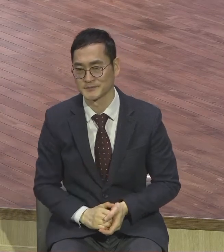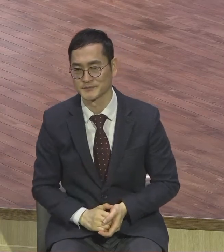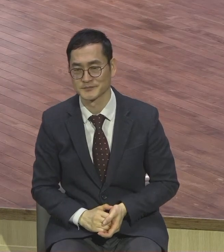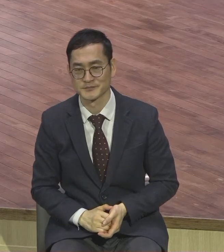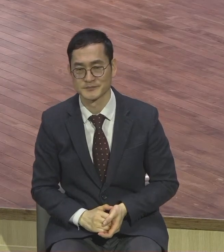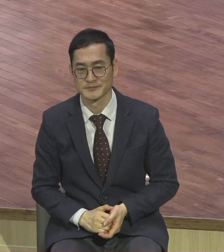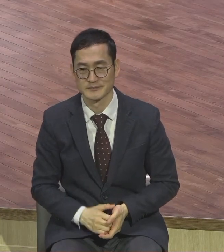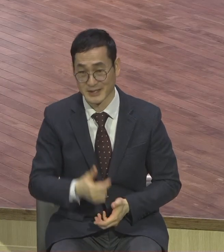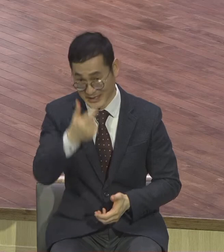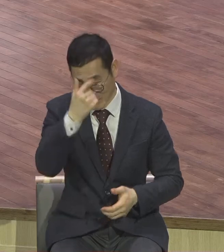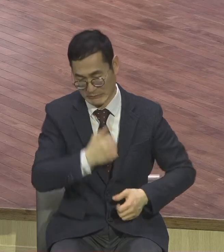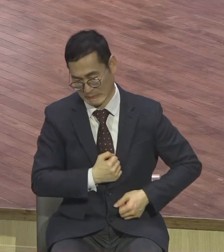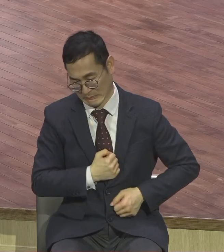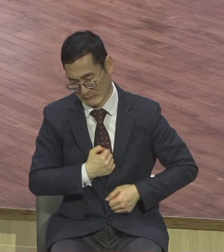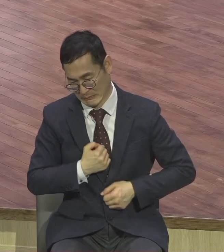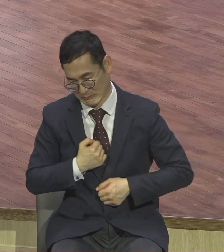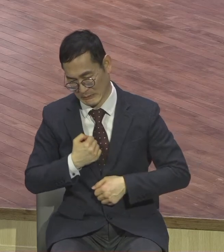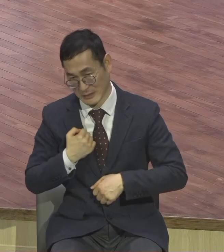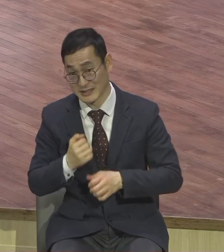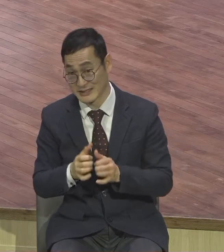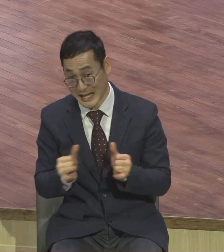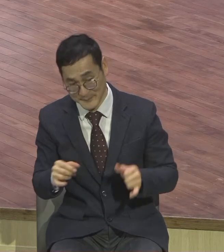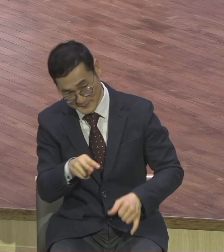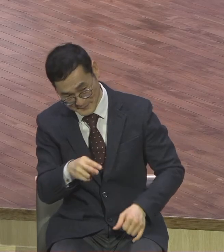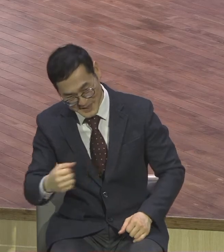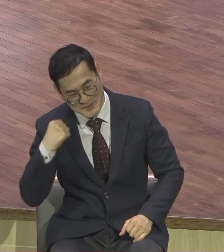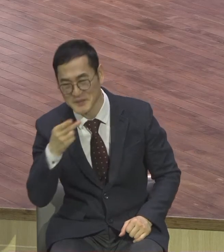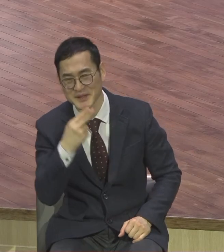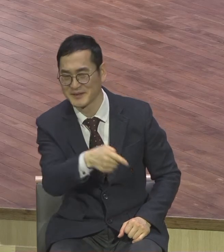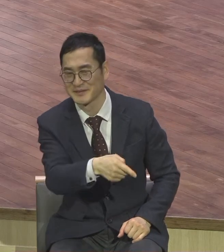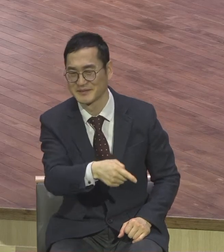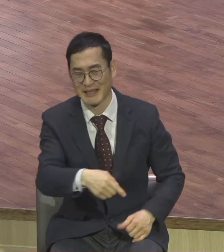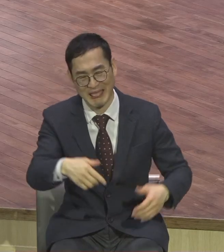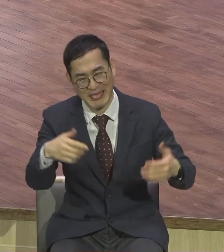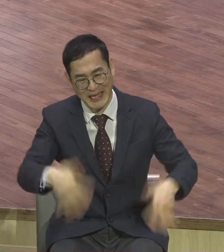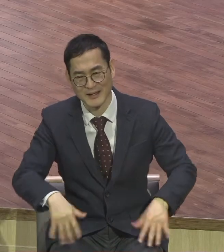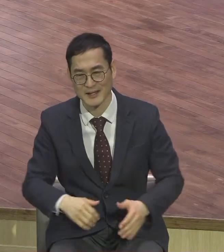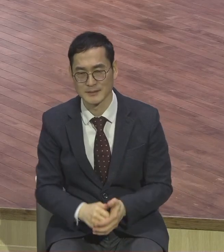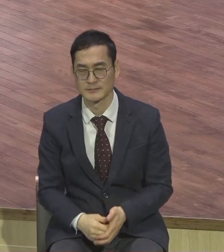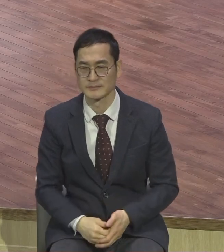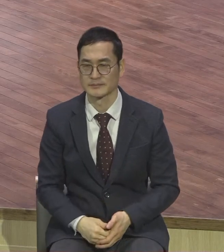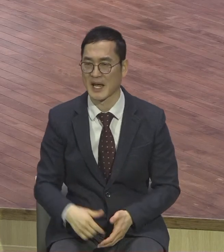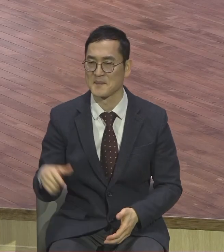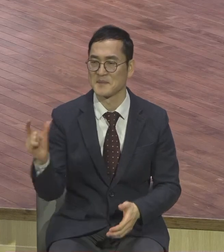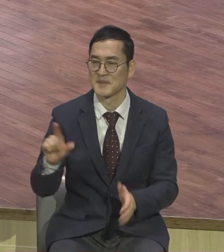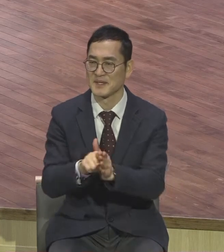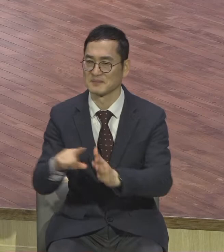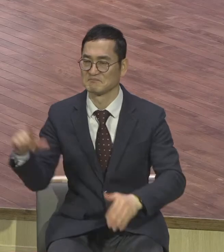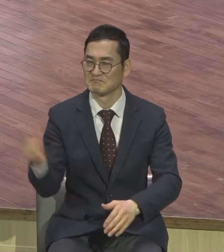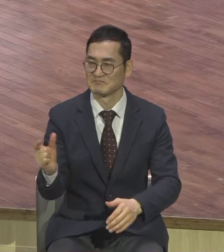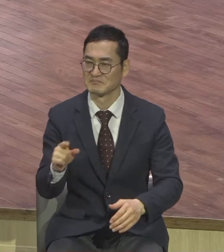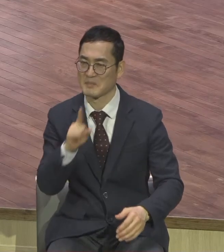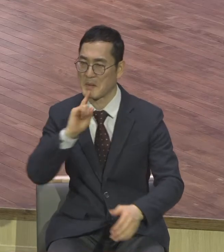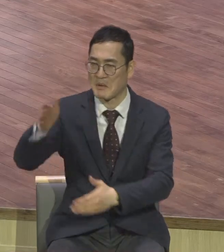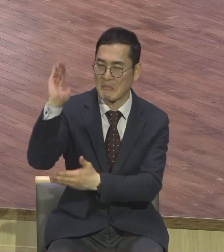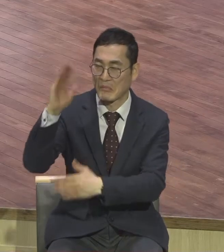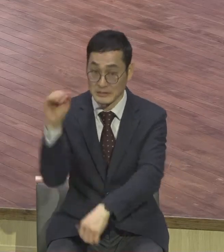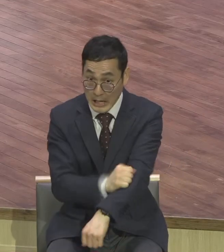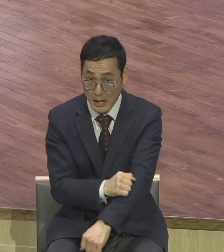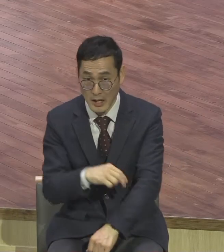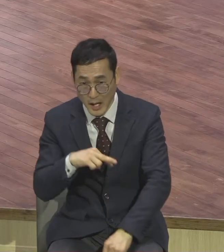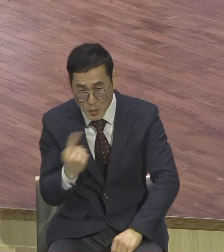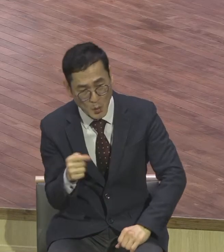그래서 기도 안 하는 사람들은 우습게 봐서 괜찮아요. 그래서 아무 힘이 없어요. 끝으로 끝으로 똥뽕 잡아도 아무 소용 없어요. 그런데 기도하는 할머니